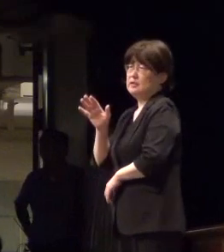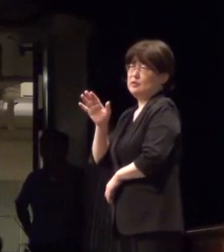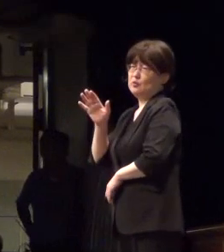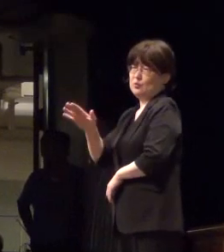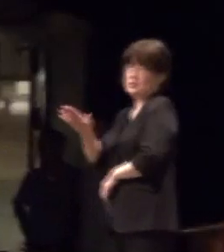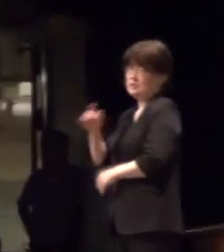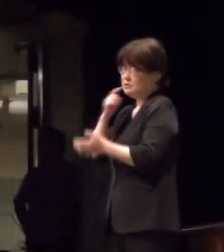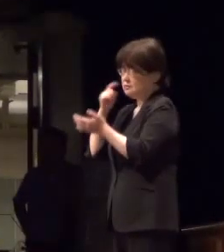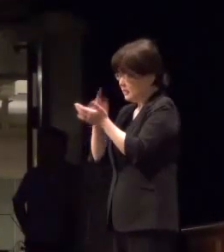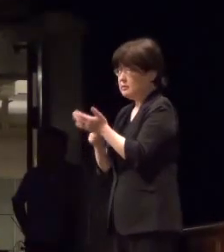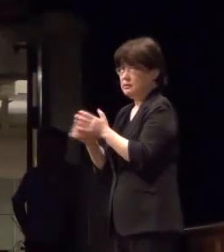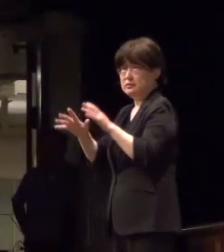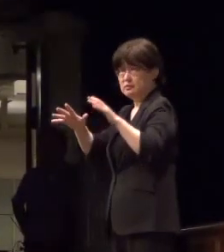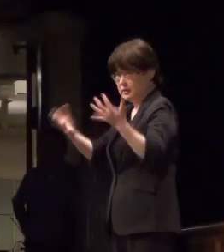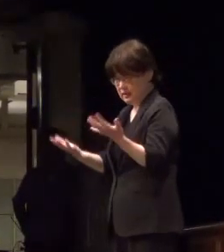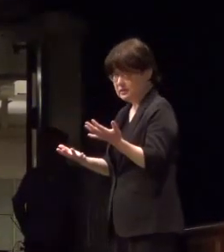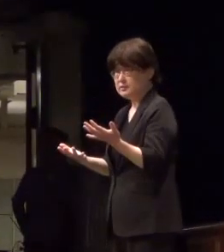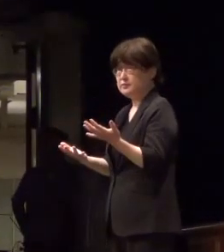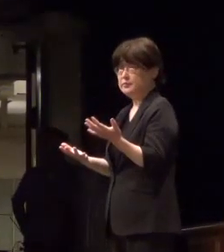簡単なことではない、